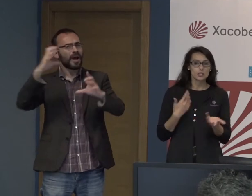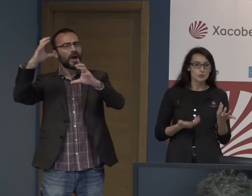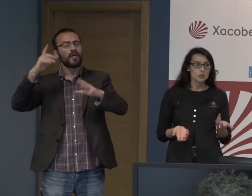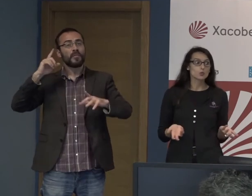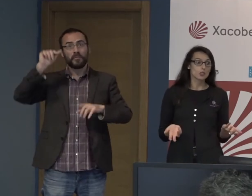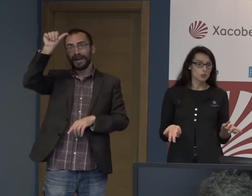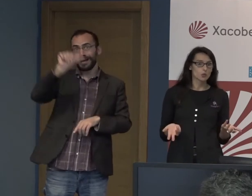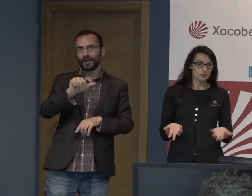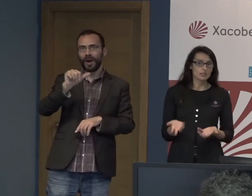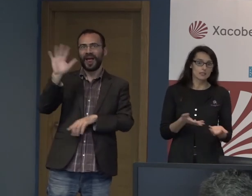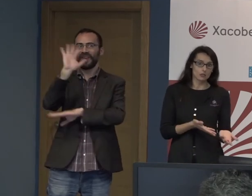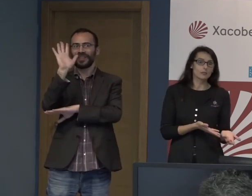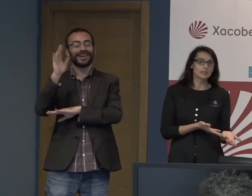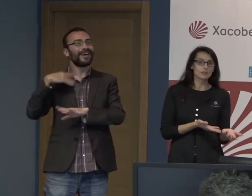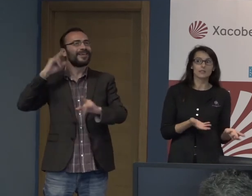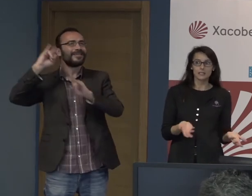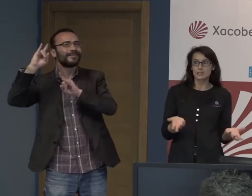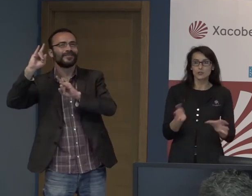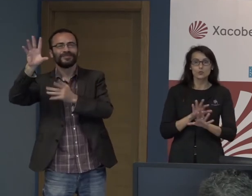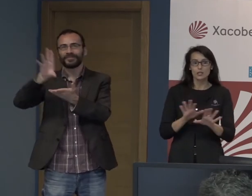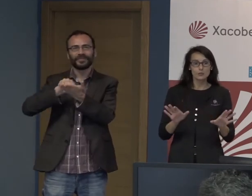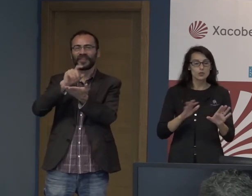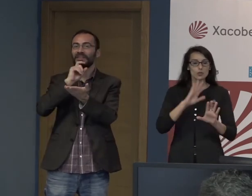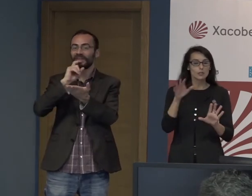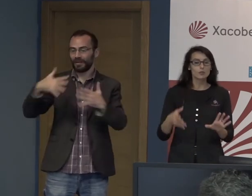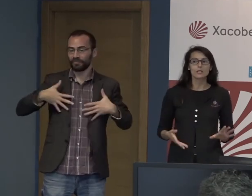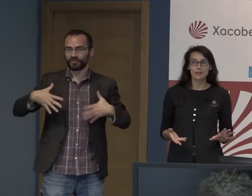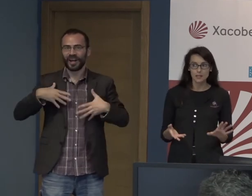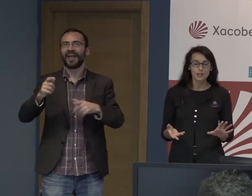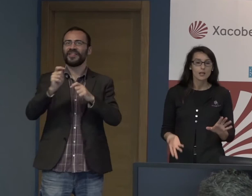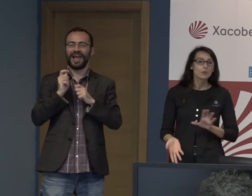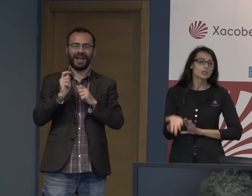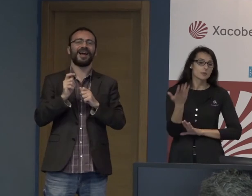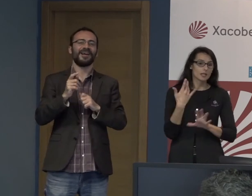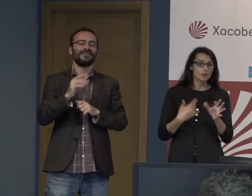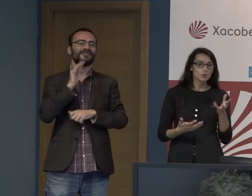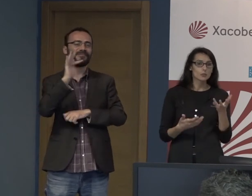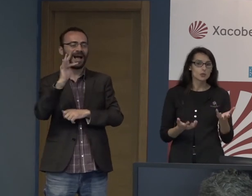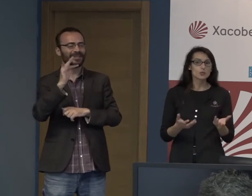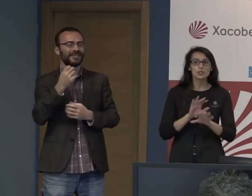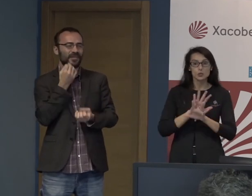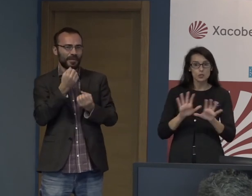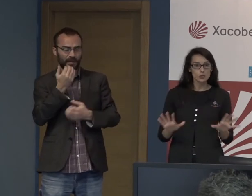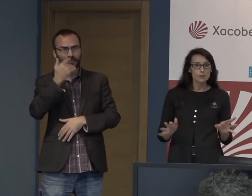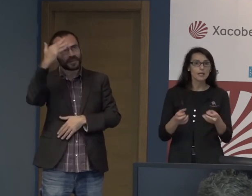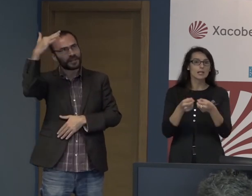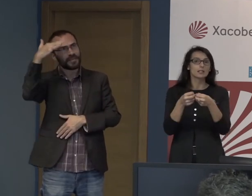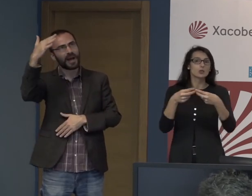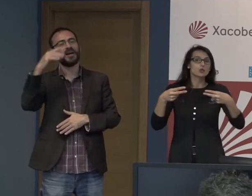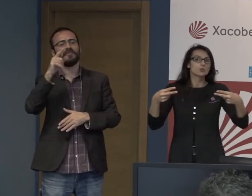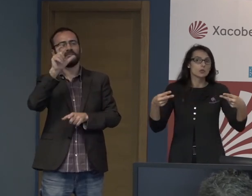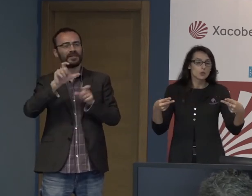que nosotros estamos escuchando. Es totalmente diferente. Si no escucháramos y solo viéramos la imagen, pues imaginaros que una persona sorda solo está viendo la